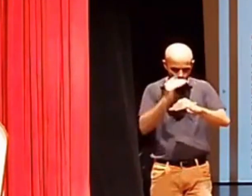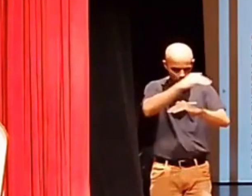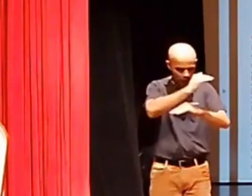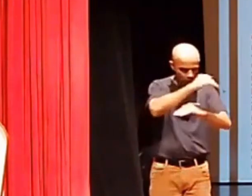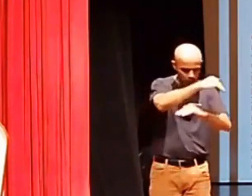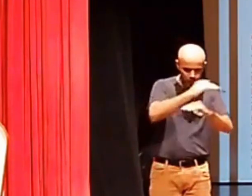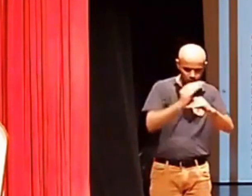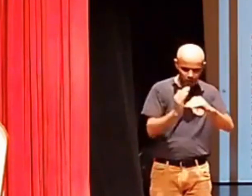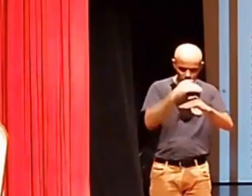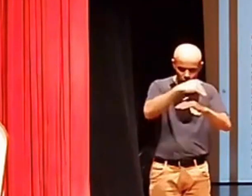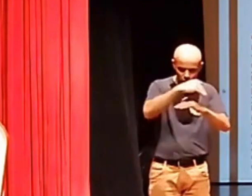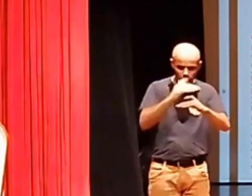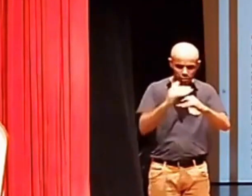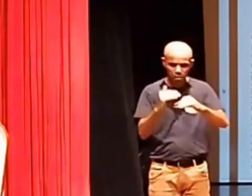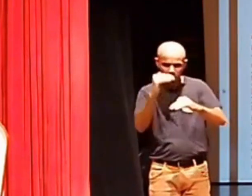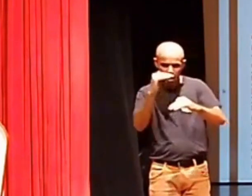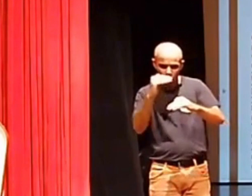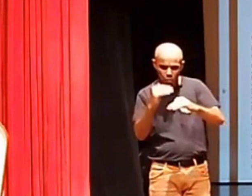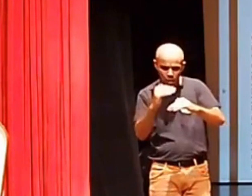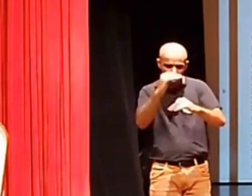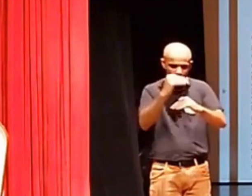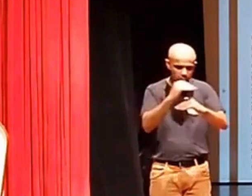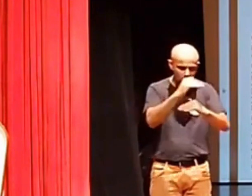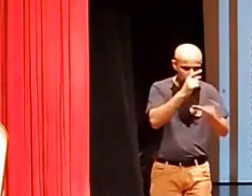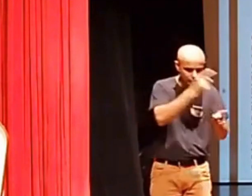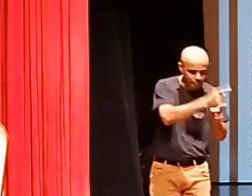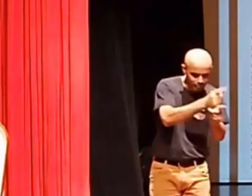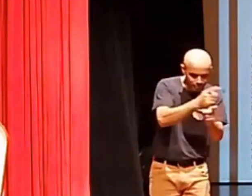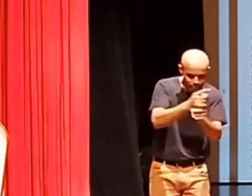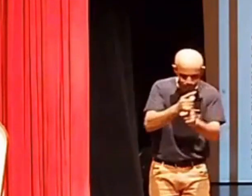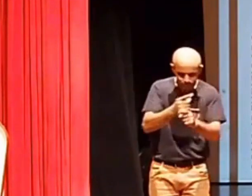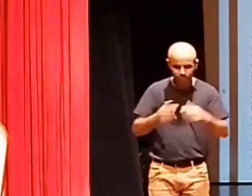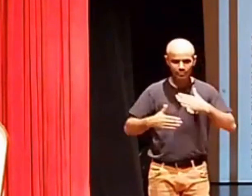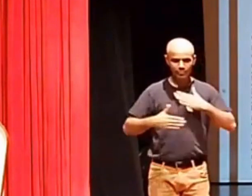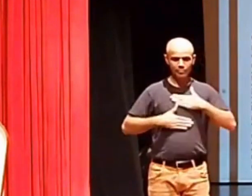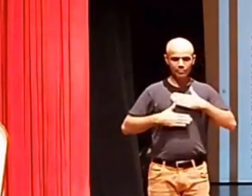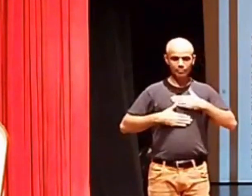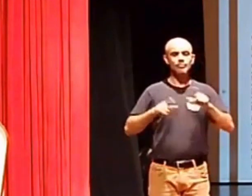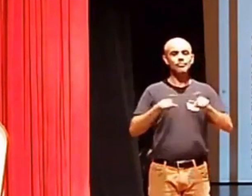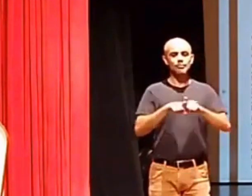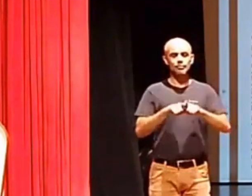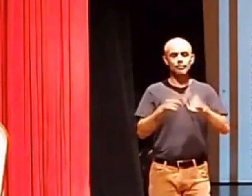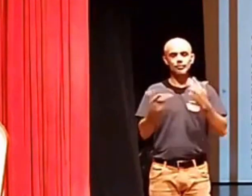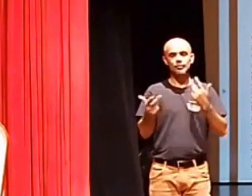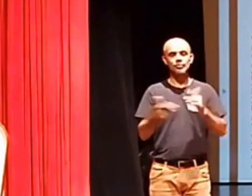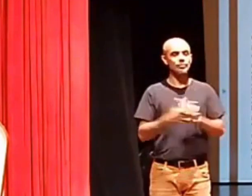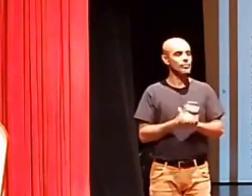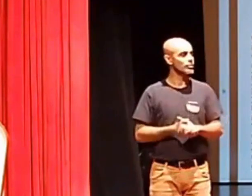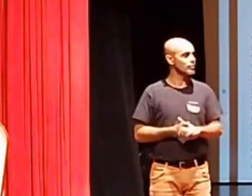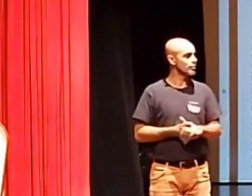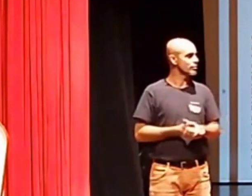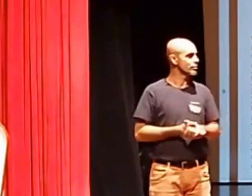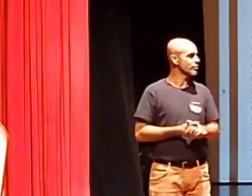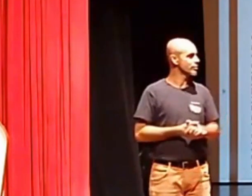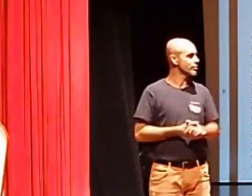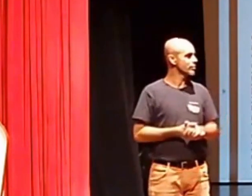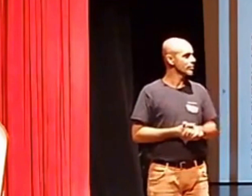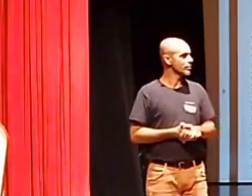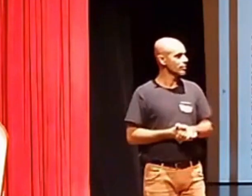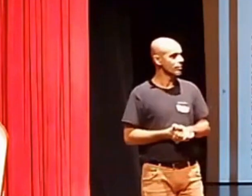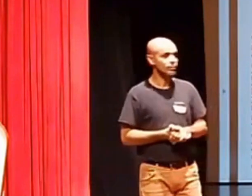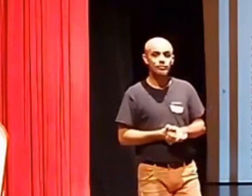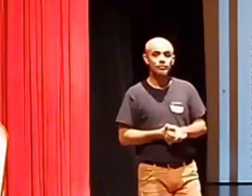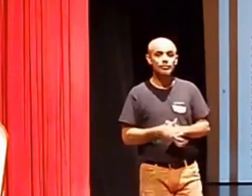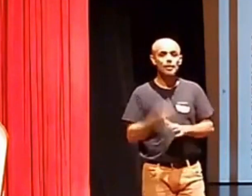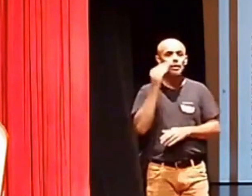lado aqui ele vai estar mais baixo. A torácica a mesma coisa. Pode levantar, meu amor, por favor. Obrigada, viu? E esse é